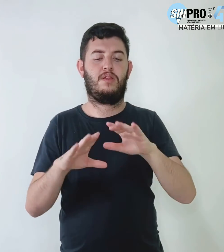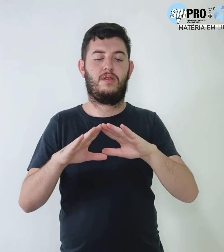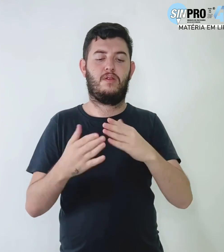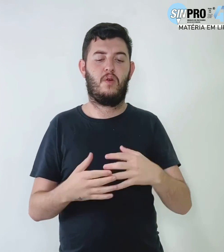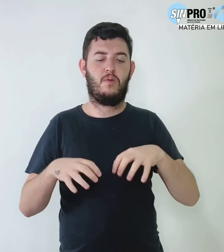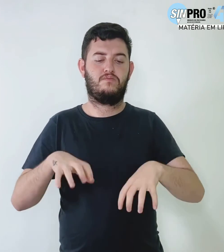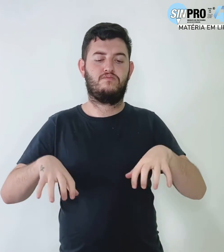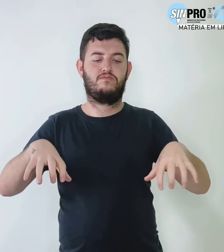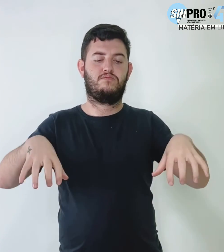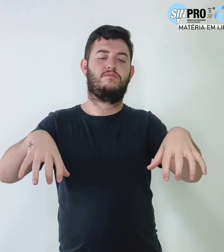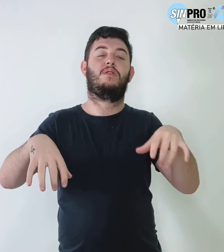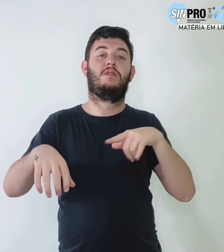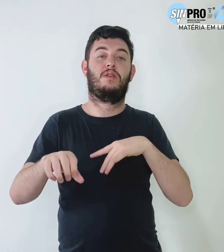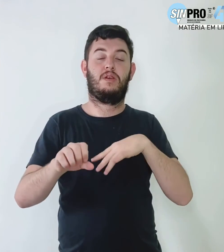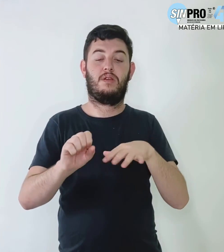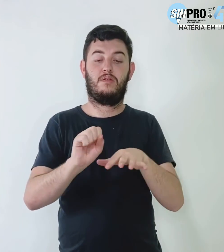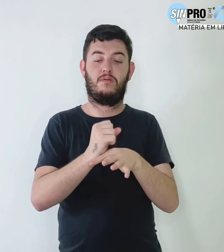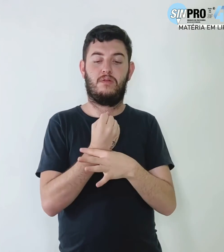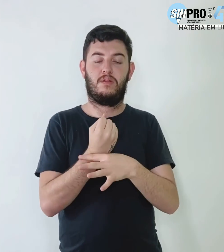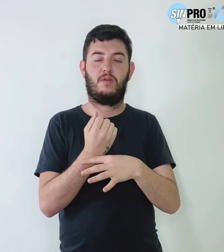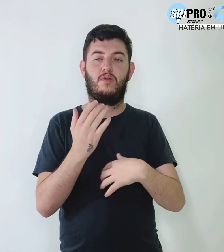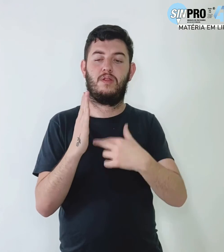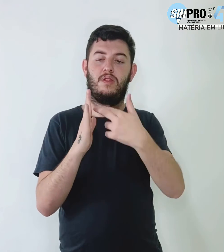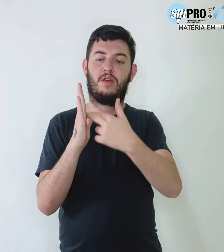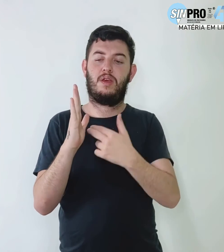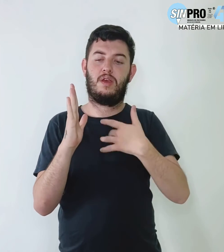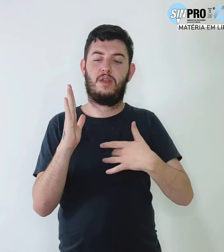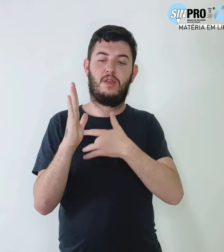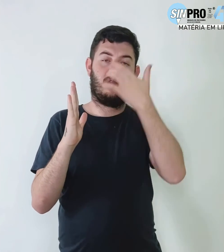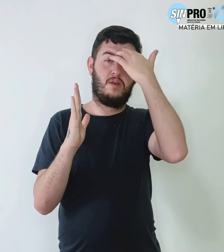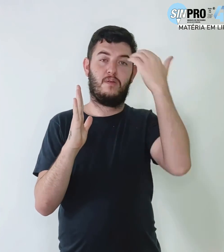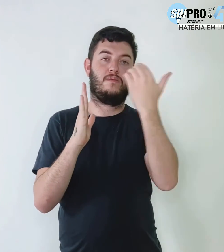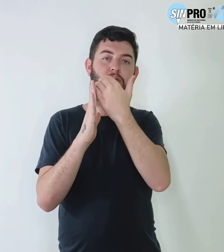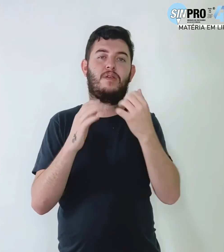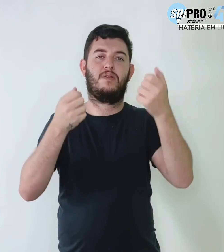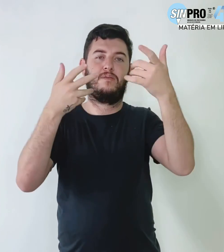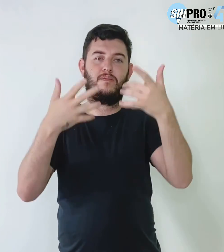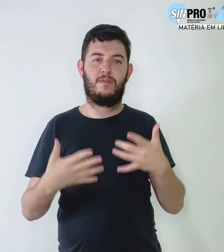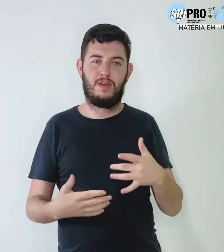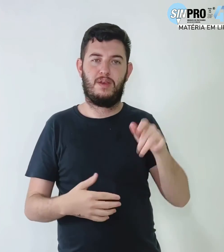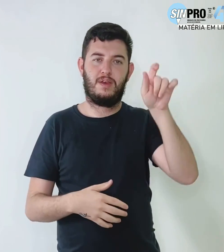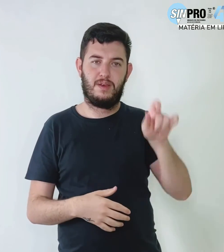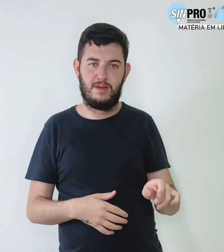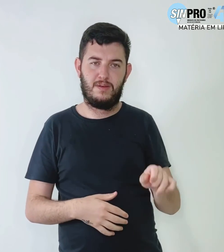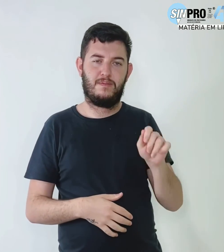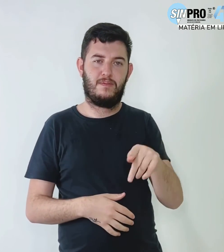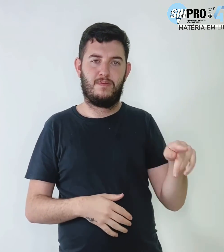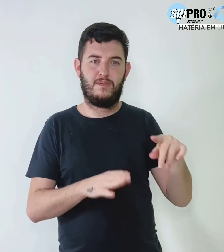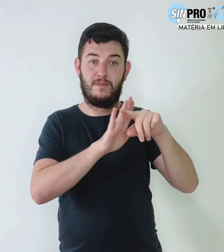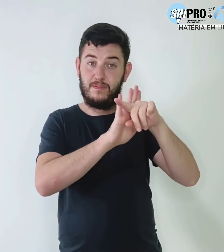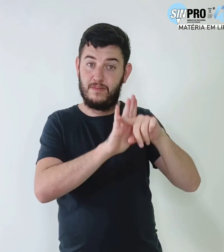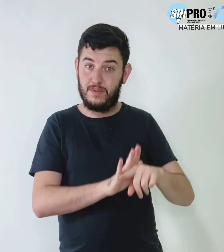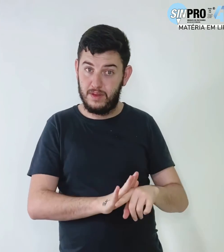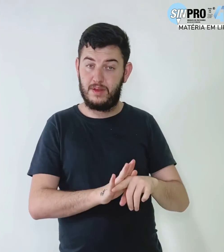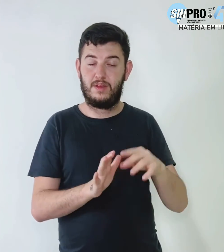estruturação das unidades escolares com toda a biossegurança, como indica o pesquisador. Entende que